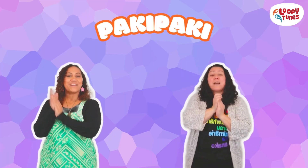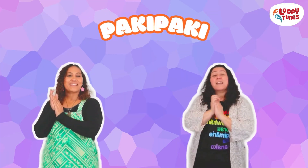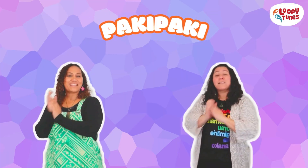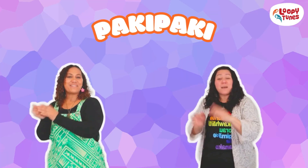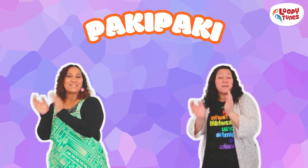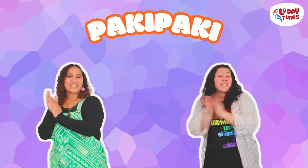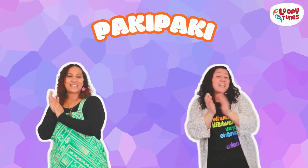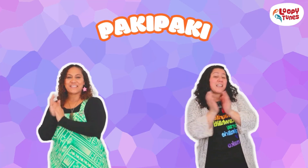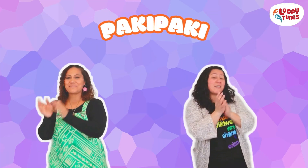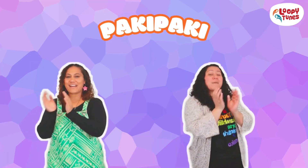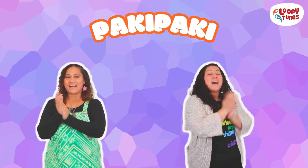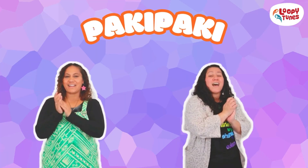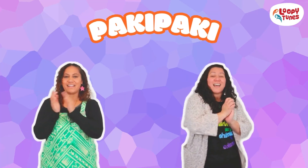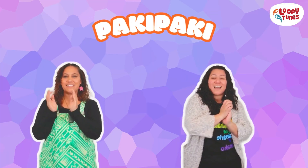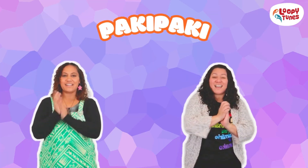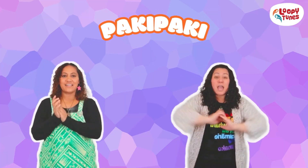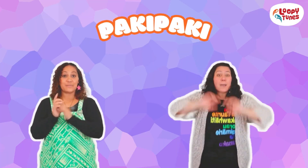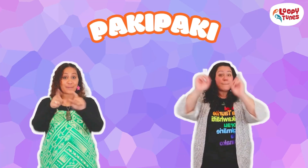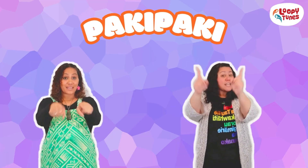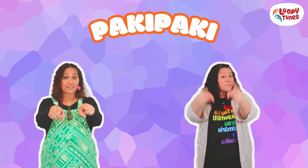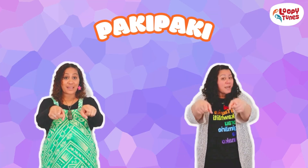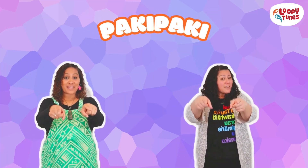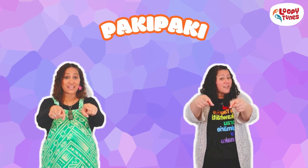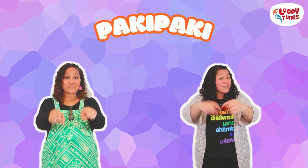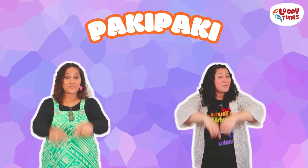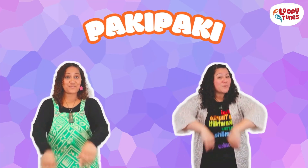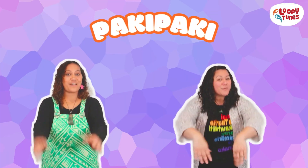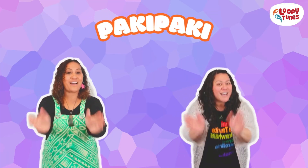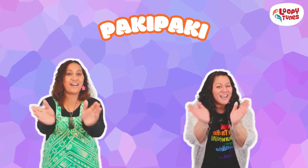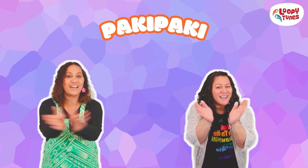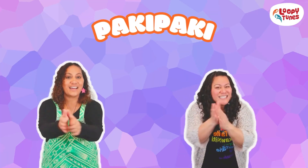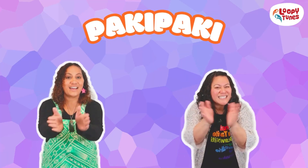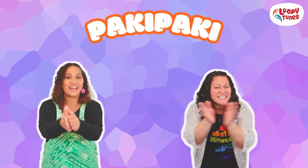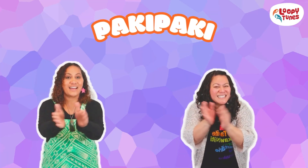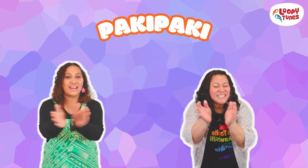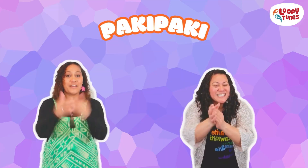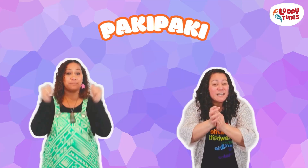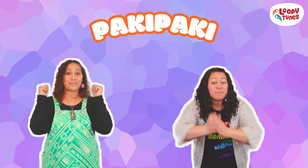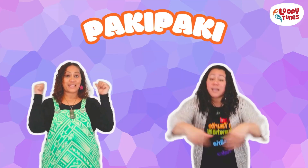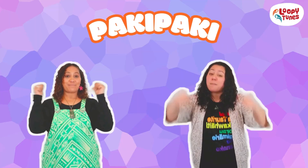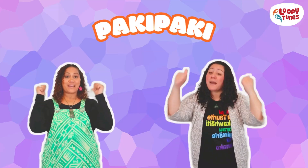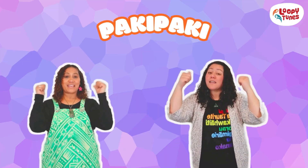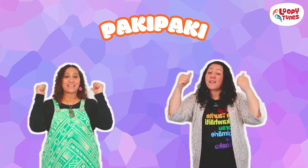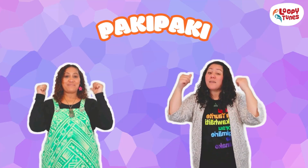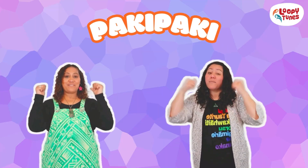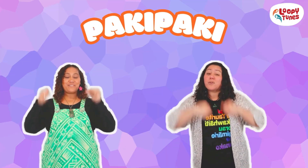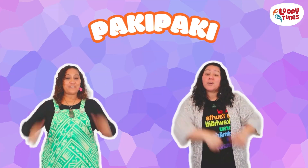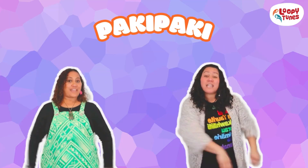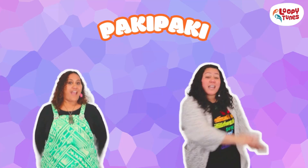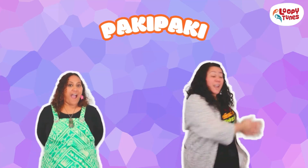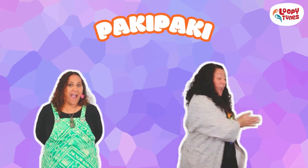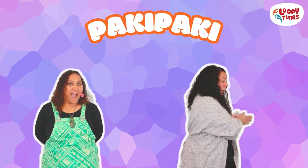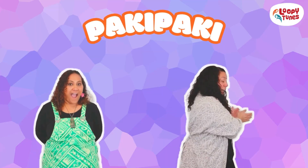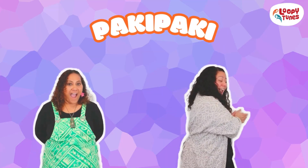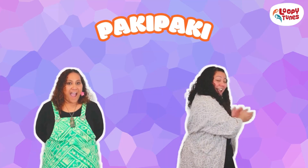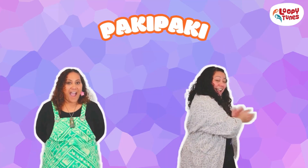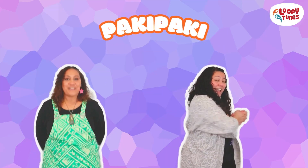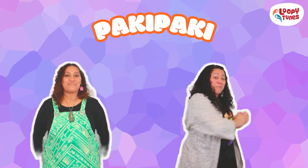paki paki tamariki ma. Paki paki ki mua, paki paki ki